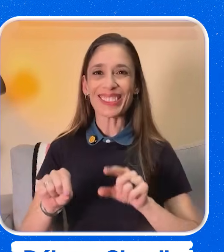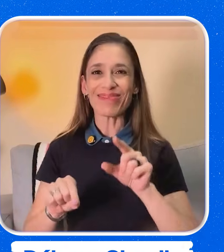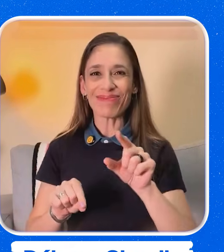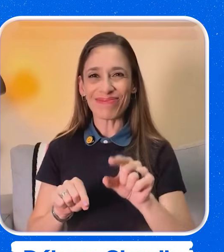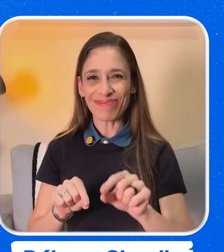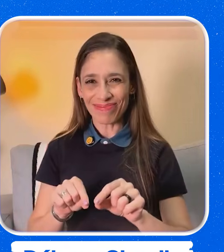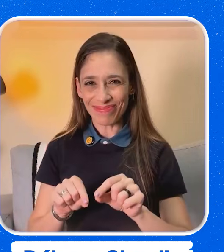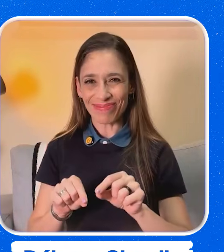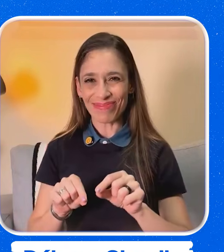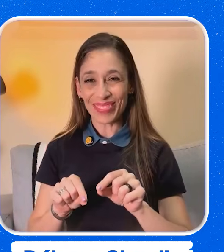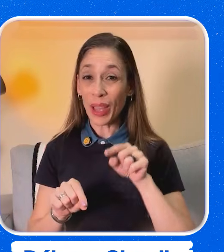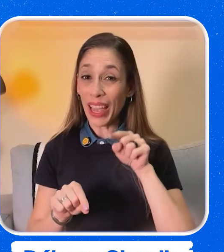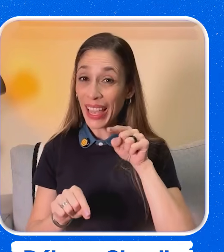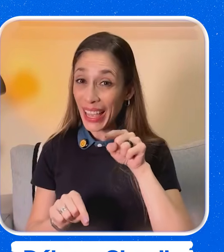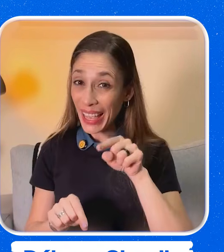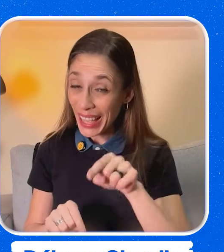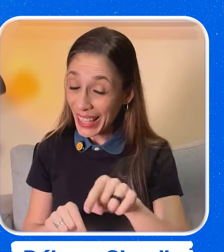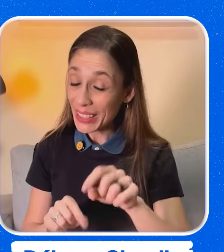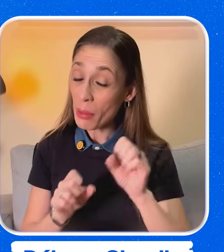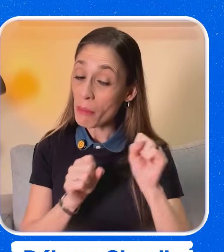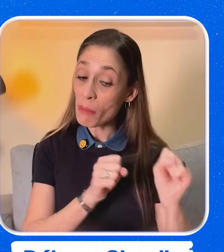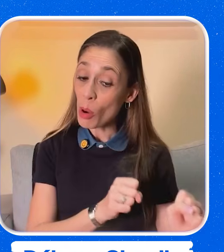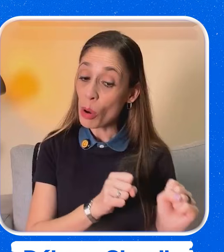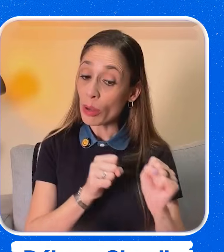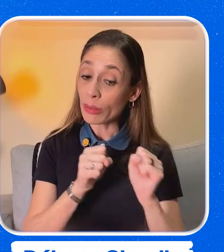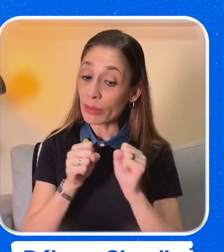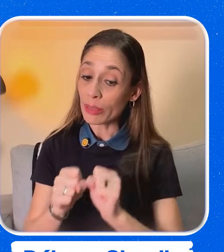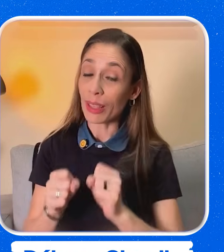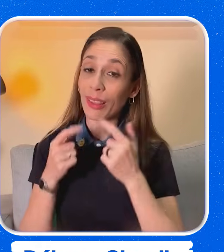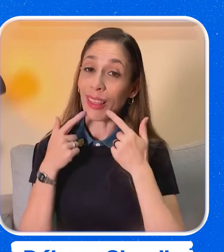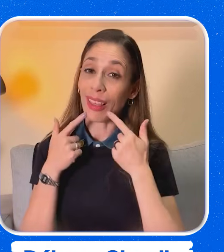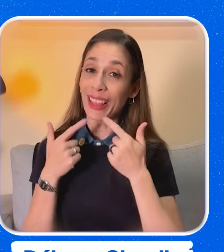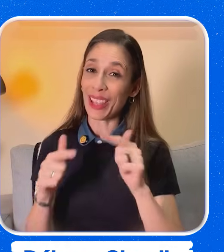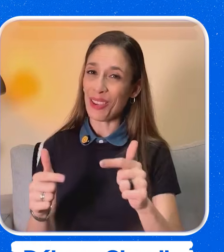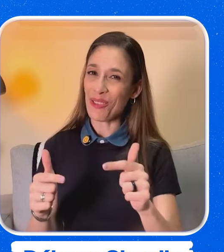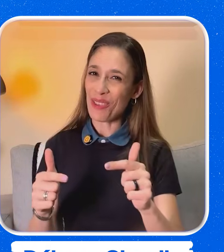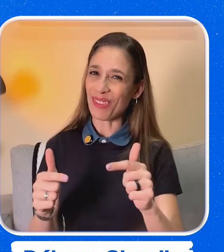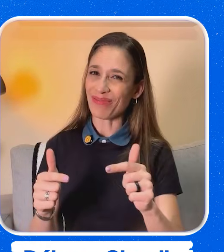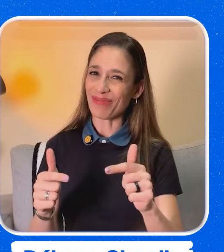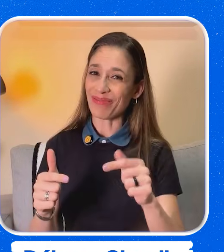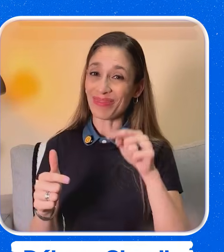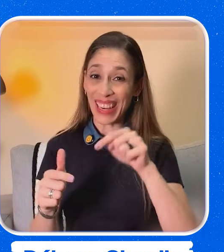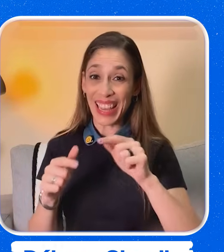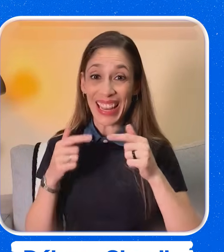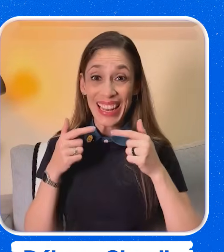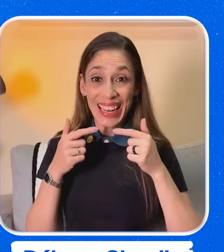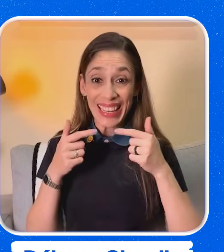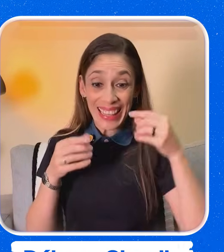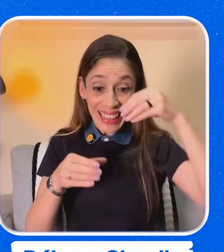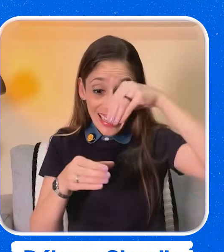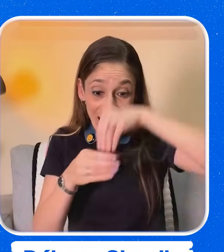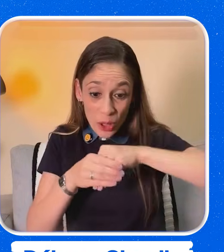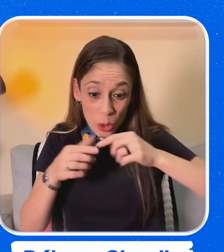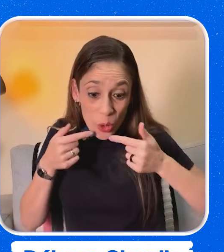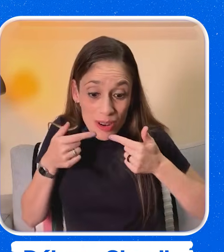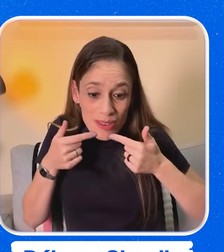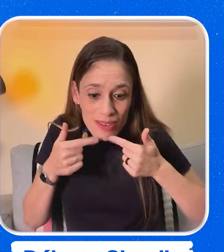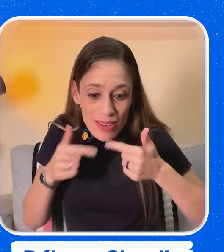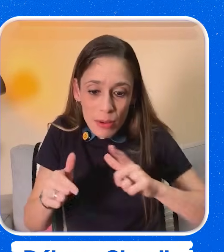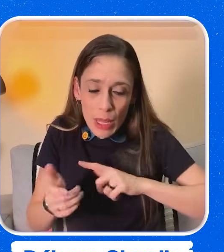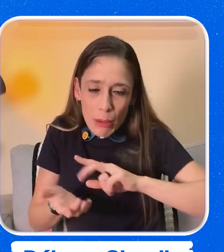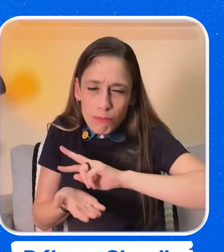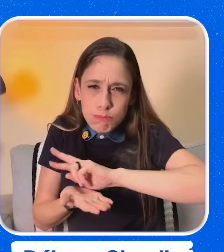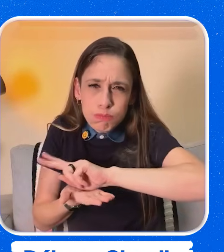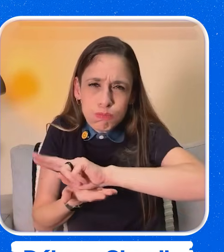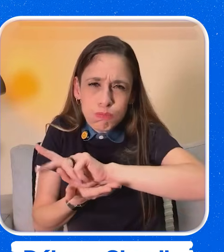da língua, né? O poder da língua. Dentro da língua existe um universo de símbolos ali dentro, né? Então, se